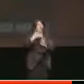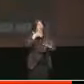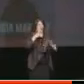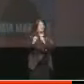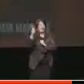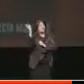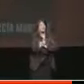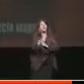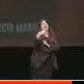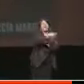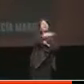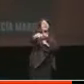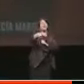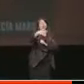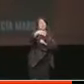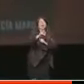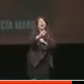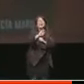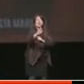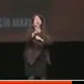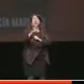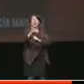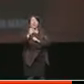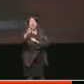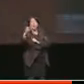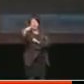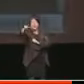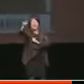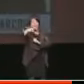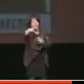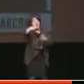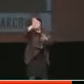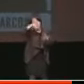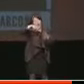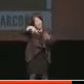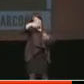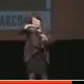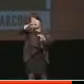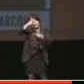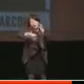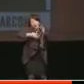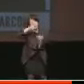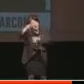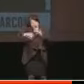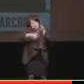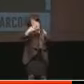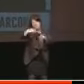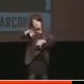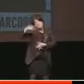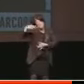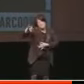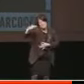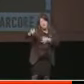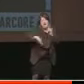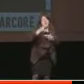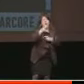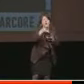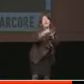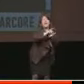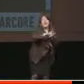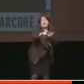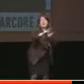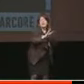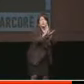bellissima lettura dall'amore ai tempi del colera di Gabriel Garcia Marquez e poi a proposito appunto di letteratura in lingua